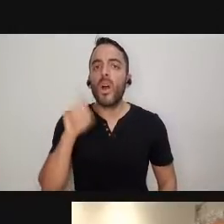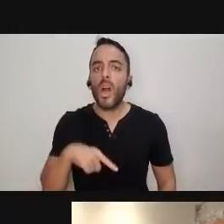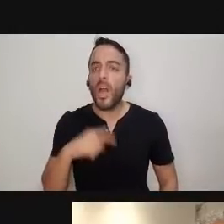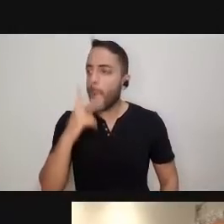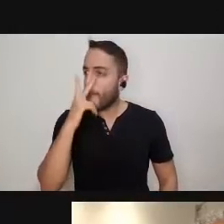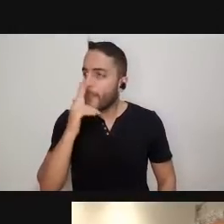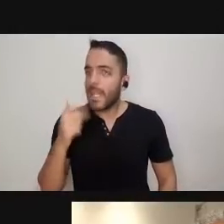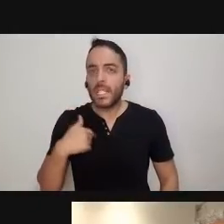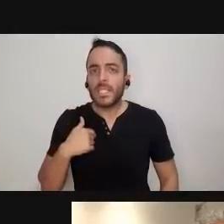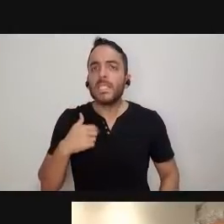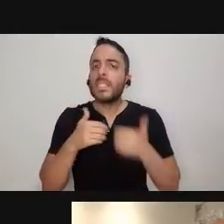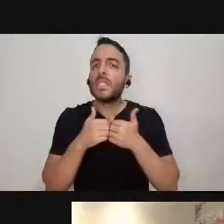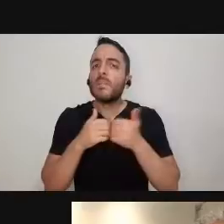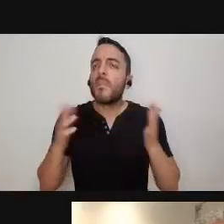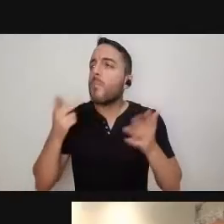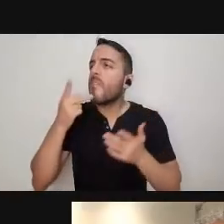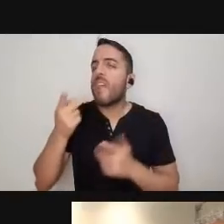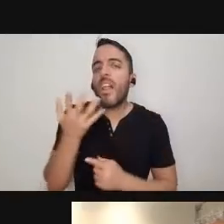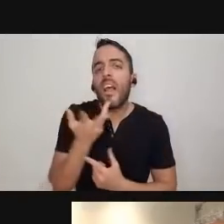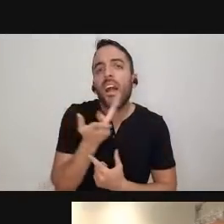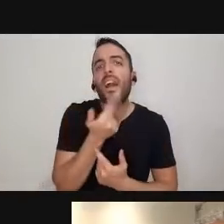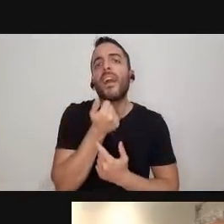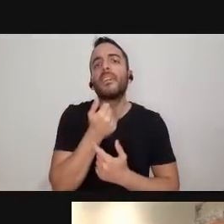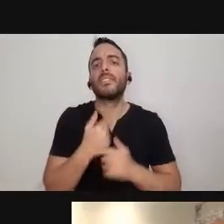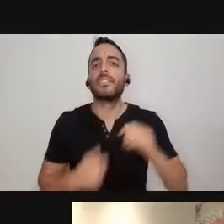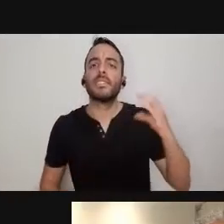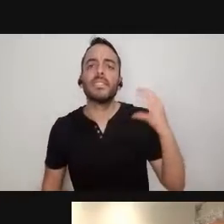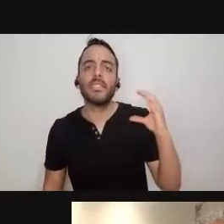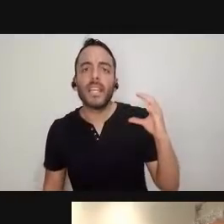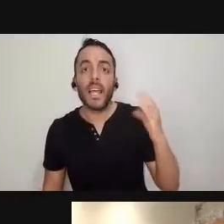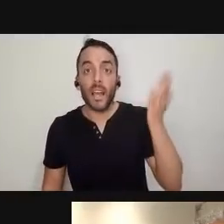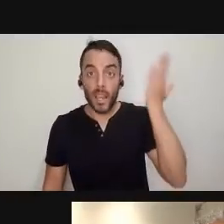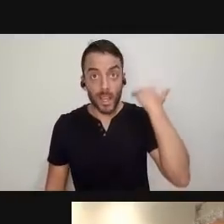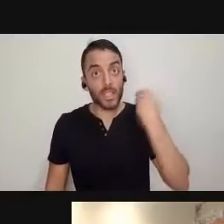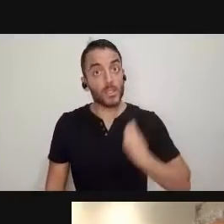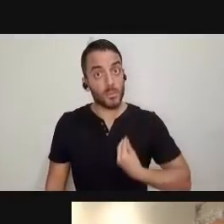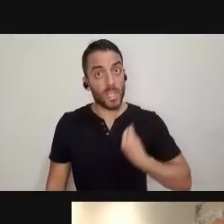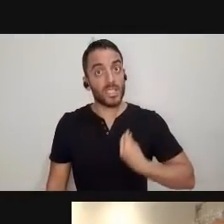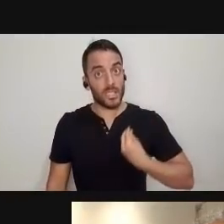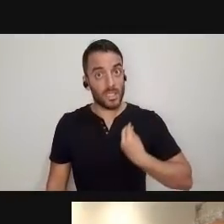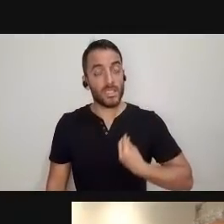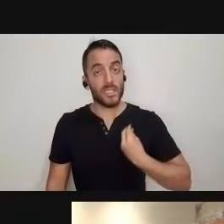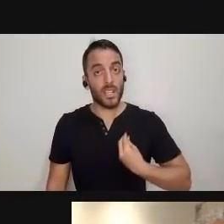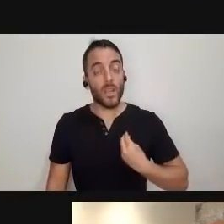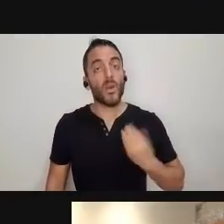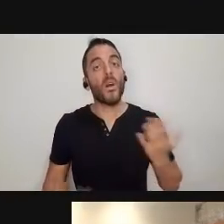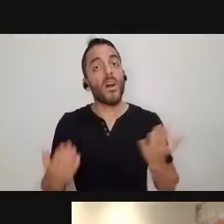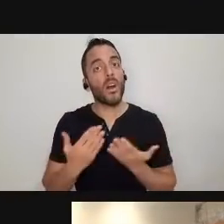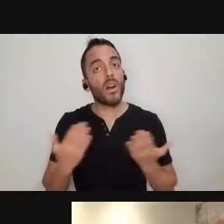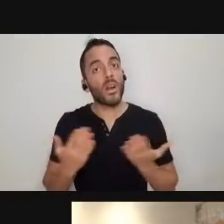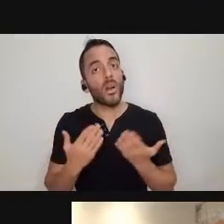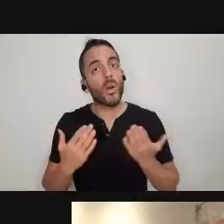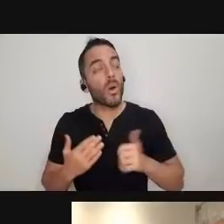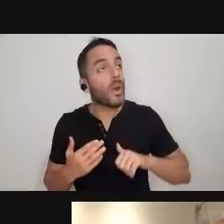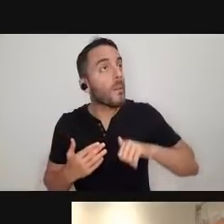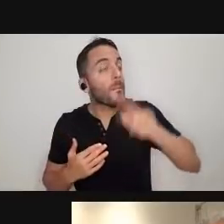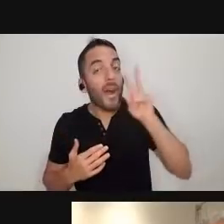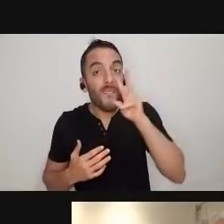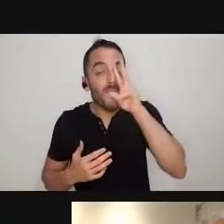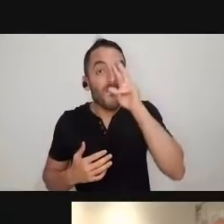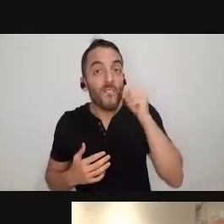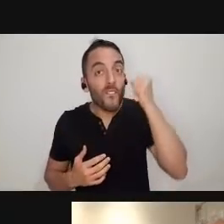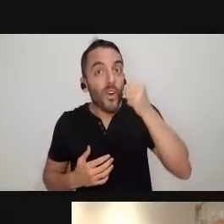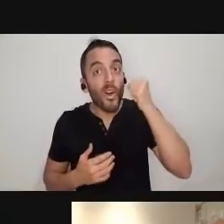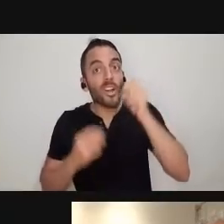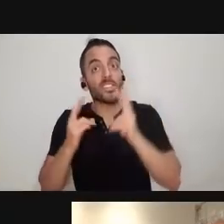para falar de arte, para fazer esses encontros, antes a gente fazia presencialmente, agora é muito mais potente fazer no virtual, e a